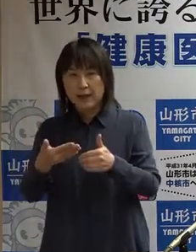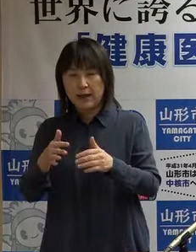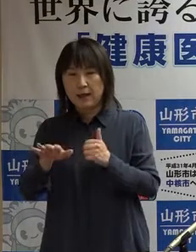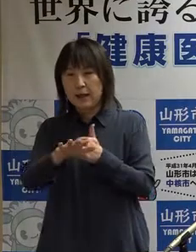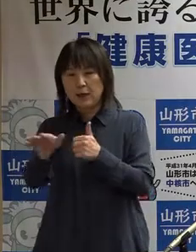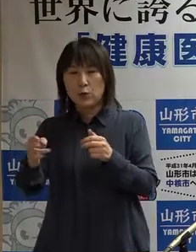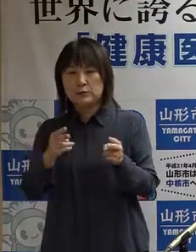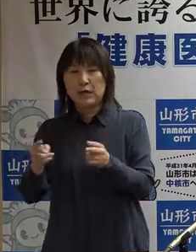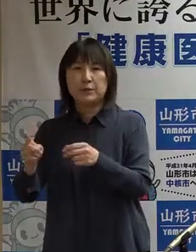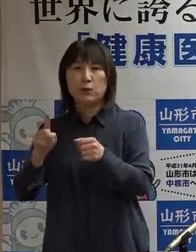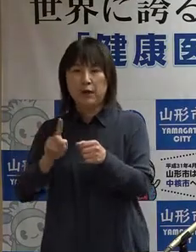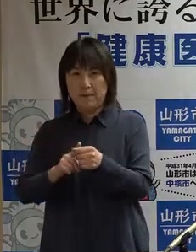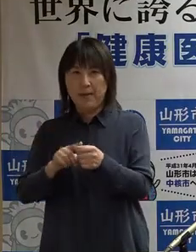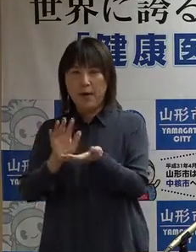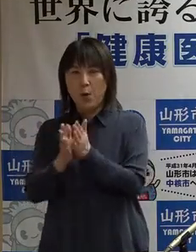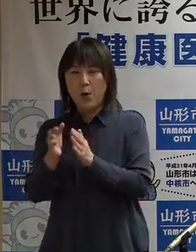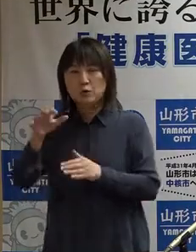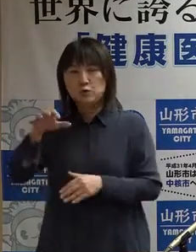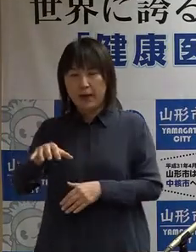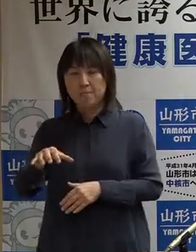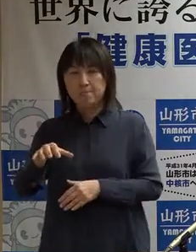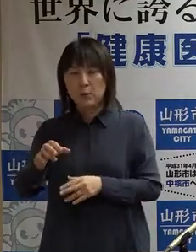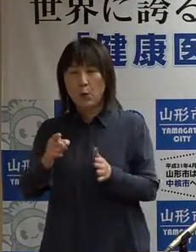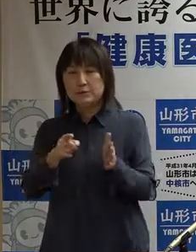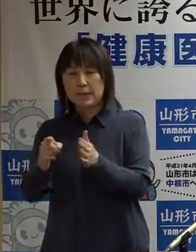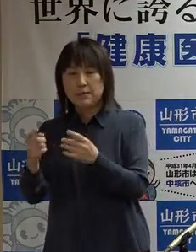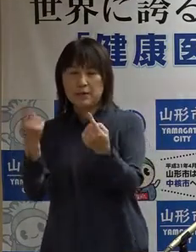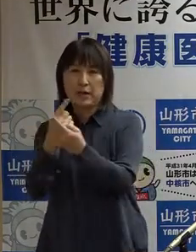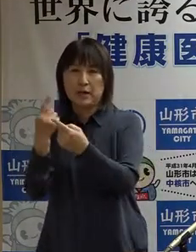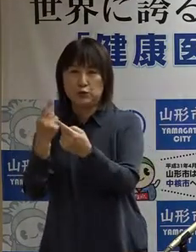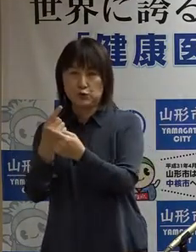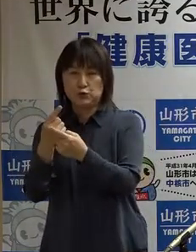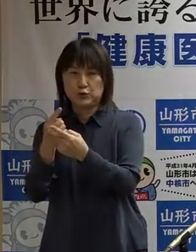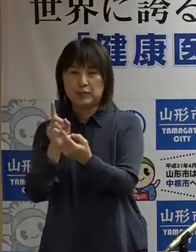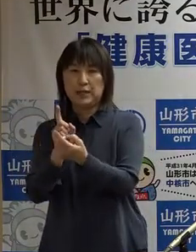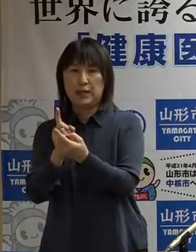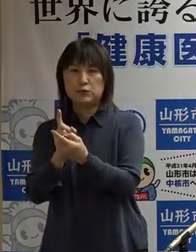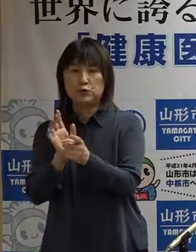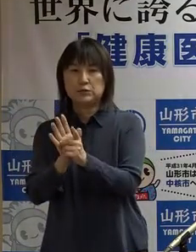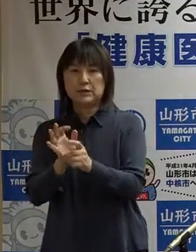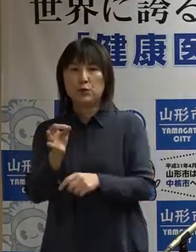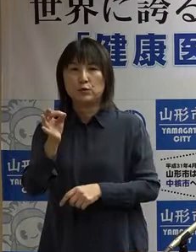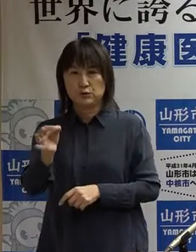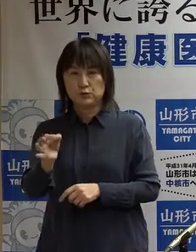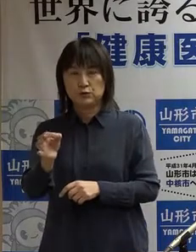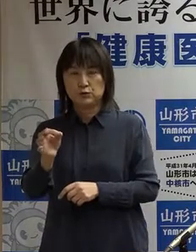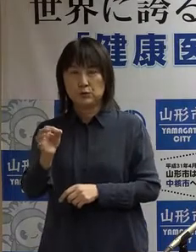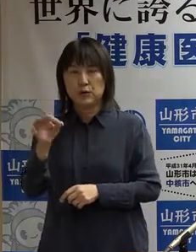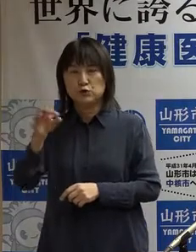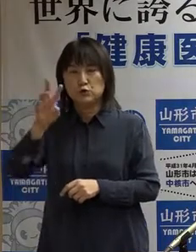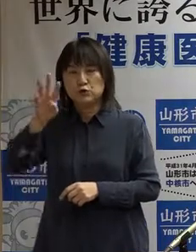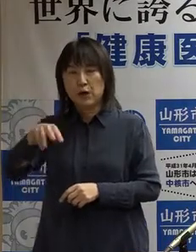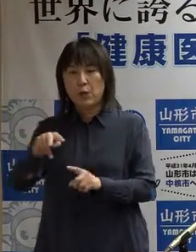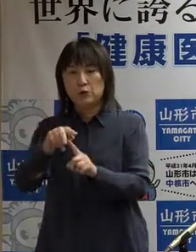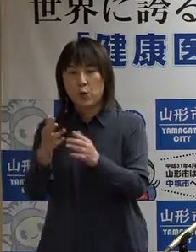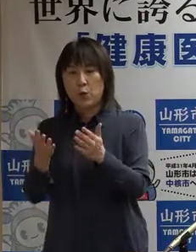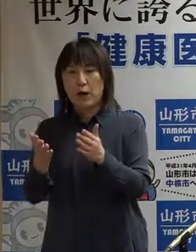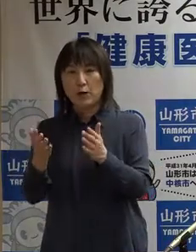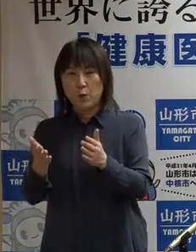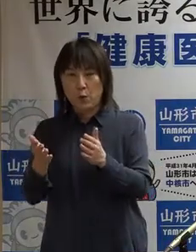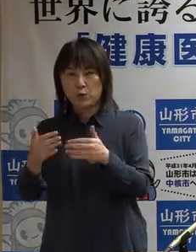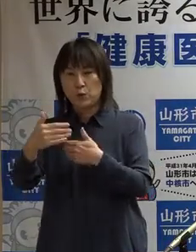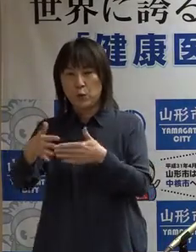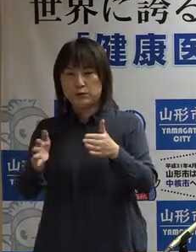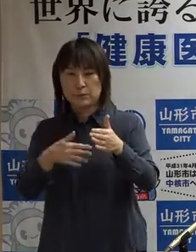として木の実西部保育園の空調設備改修工事に対する支援を行うほか、鈴川小学校の空き教室